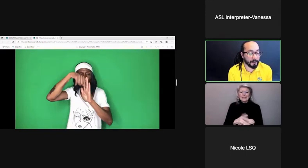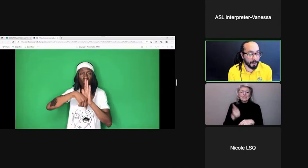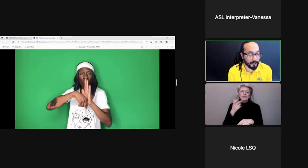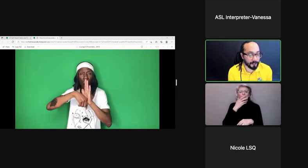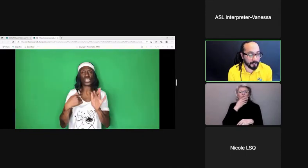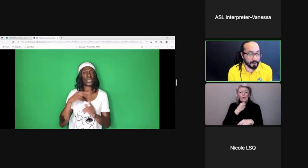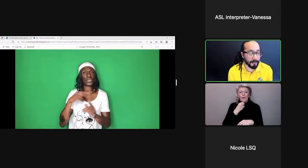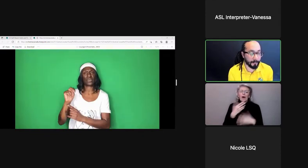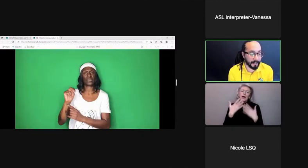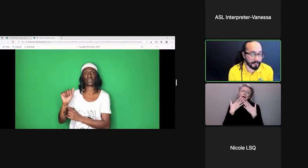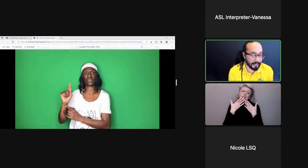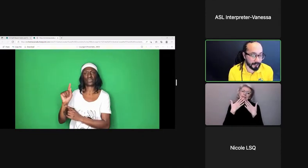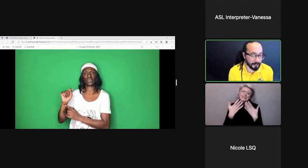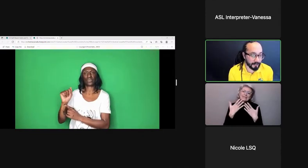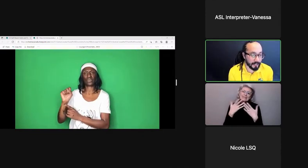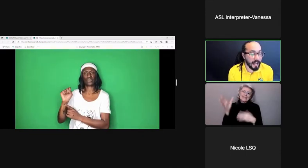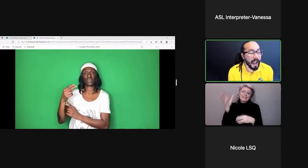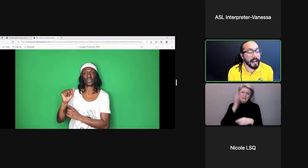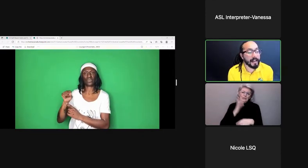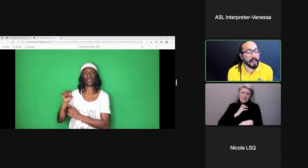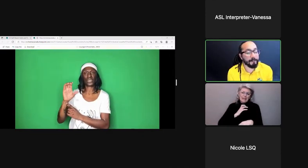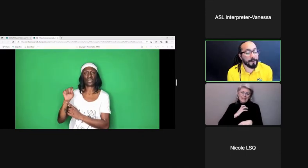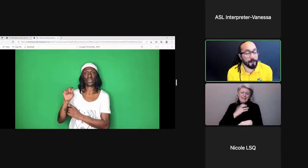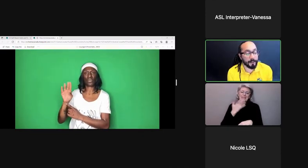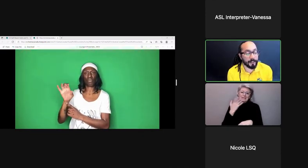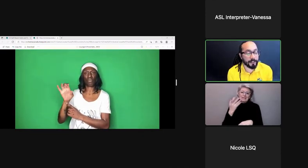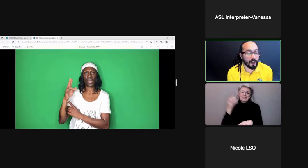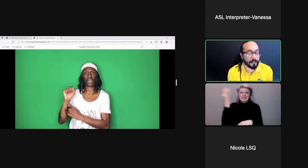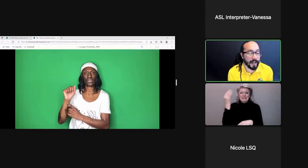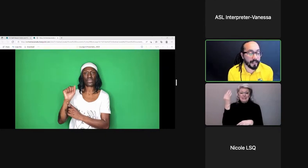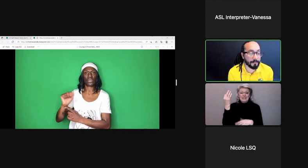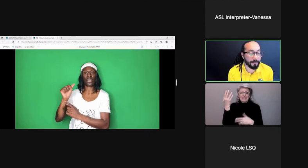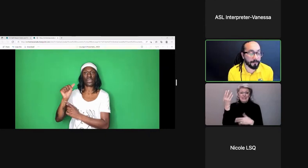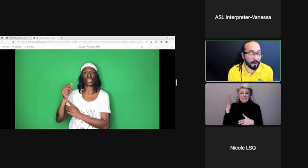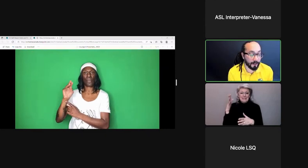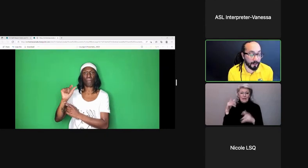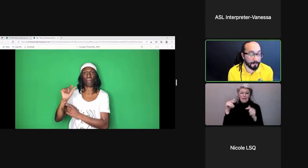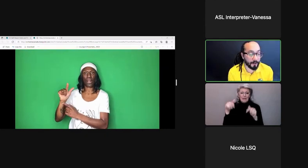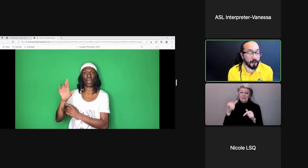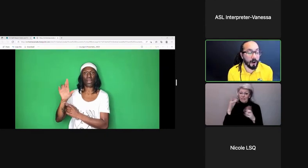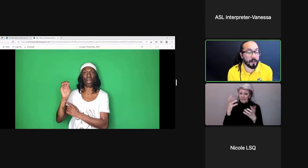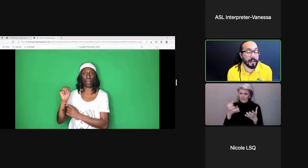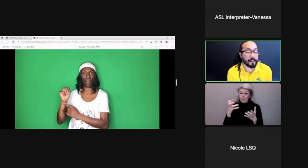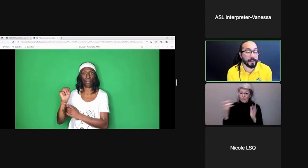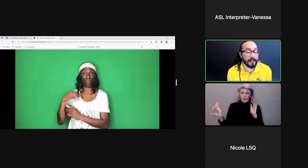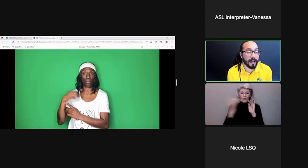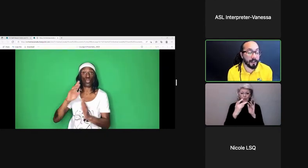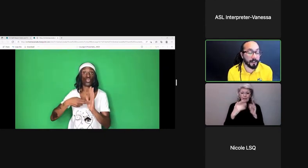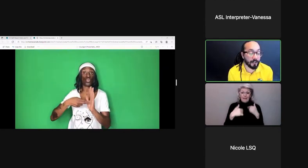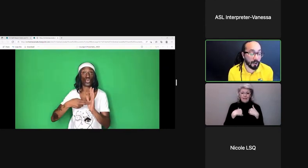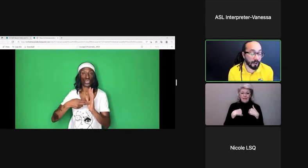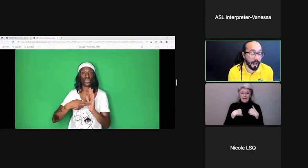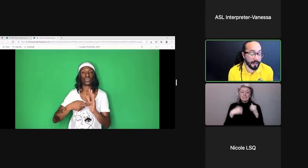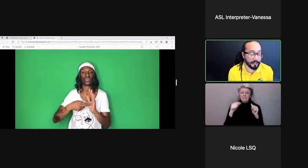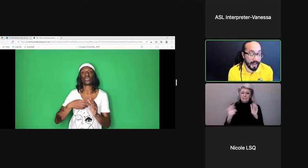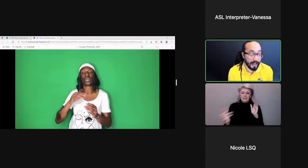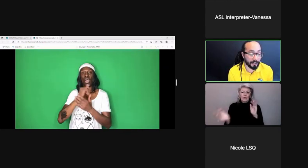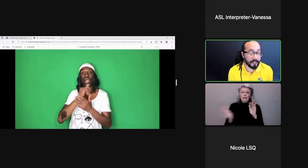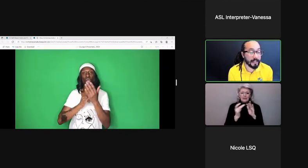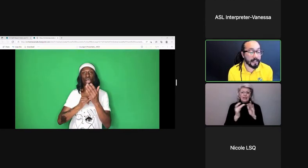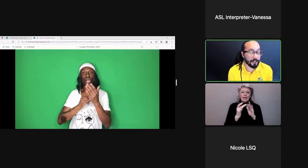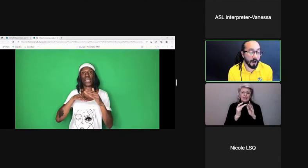Merci de m'avoir écouté cette présentation. Et si vous voulez me contacter, vous pouvez me contacter